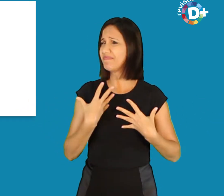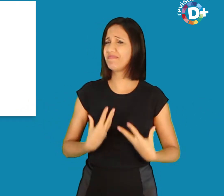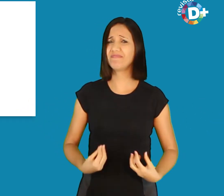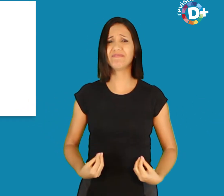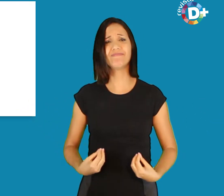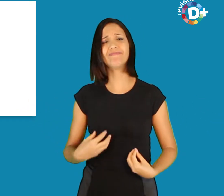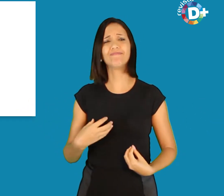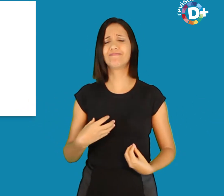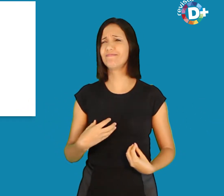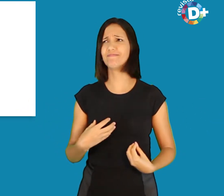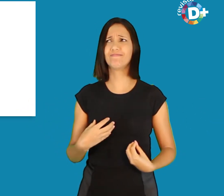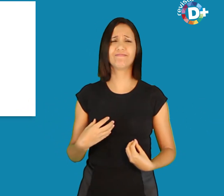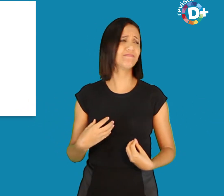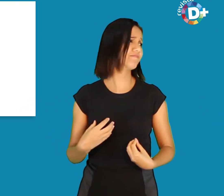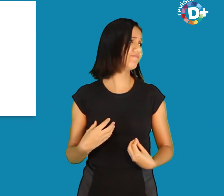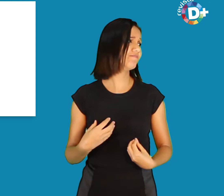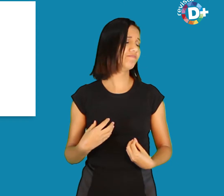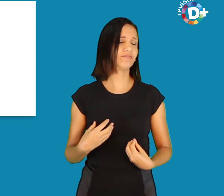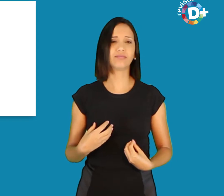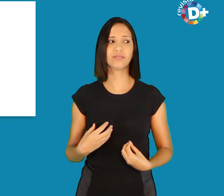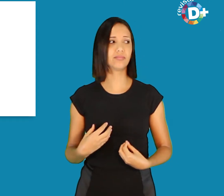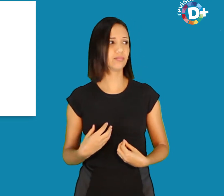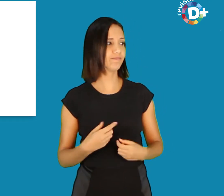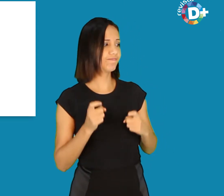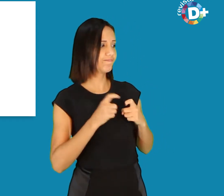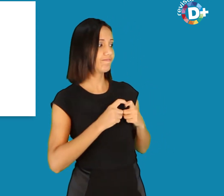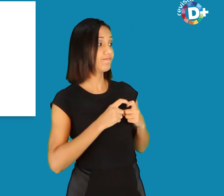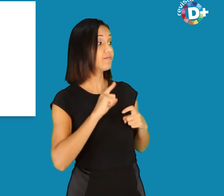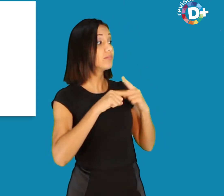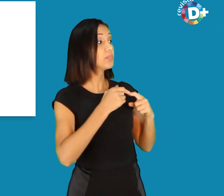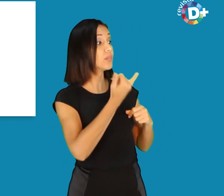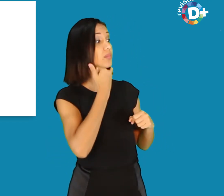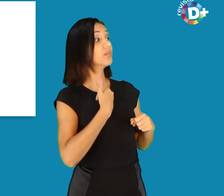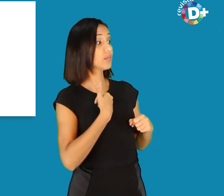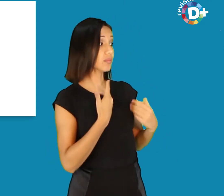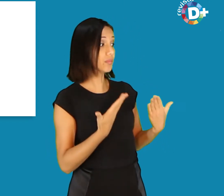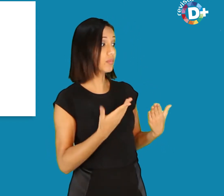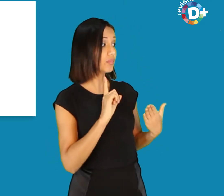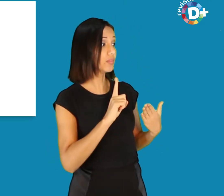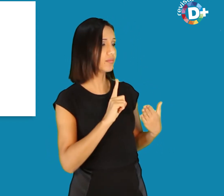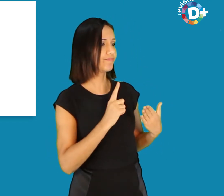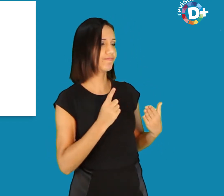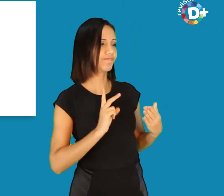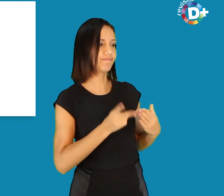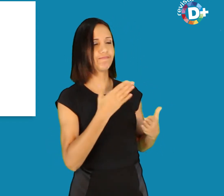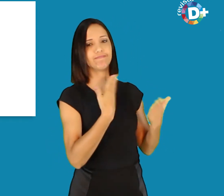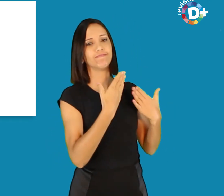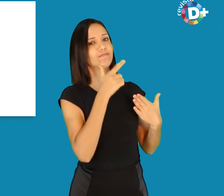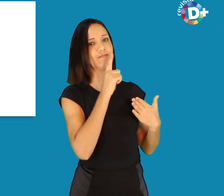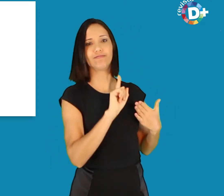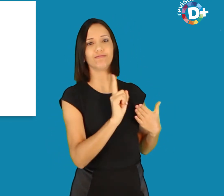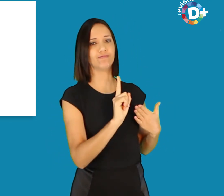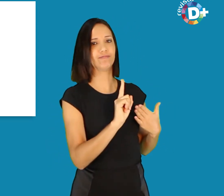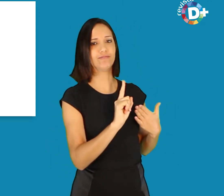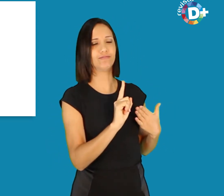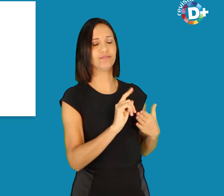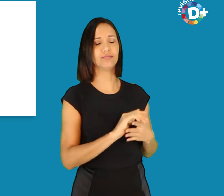e ligou de outro local para o médico que afirmou que ela teria de três a cinco anos de vida apenas